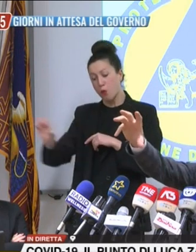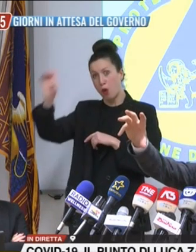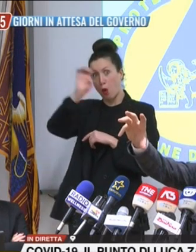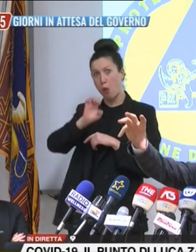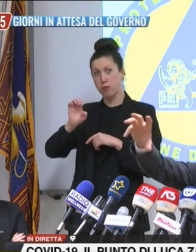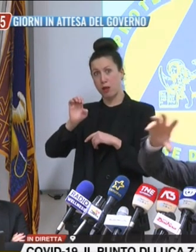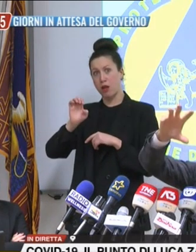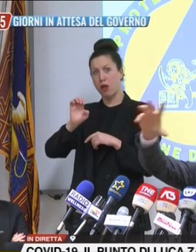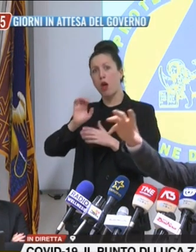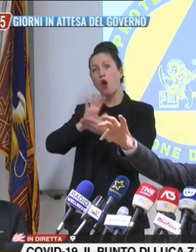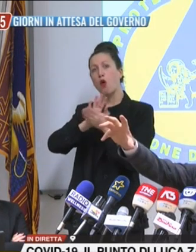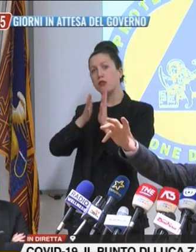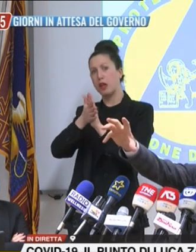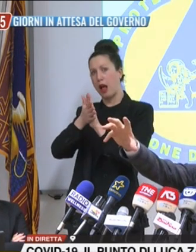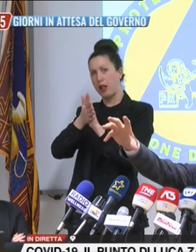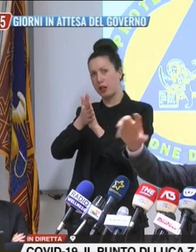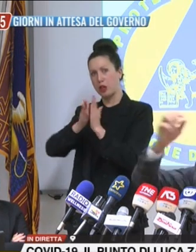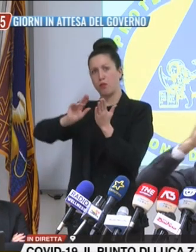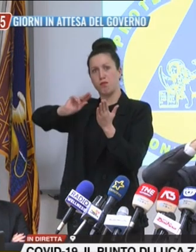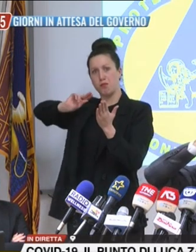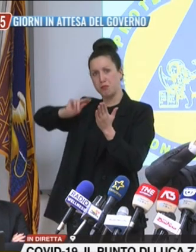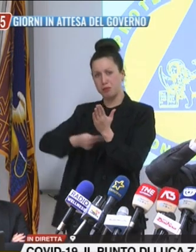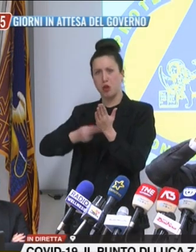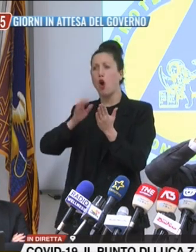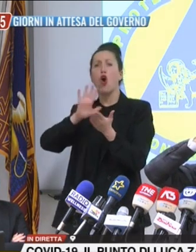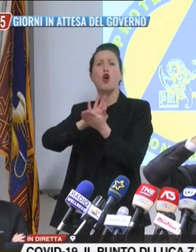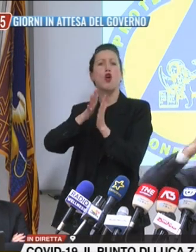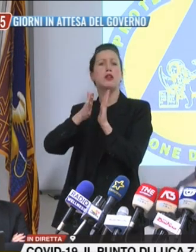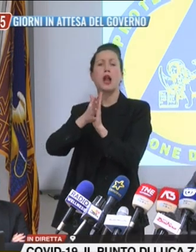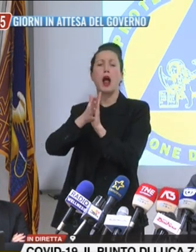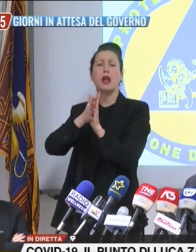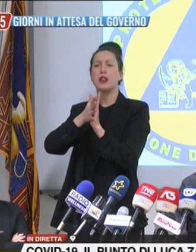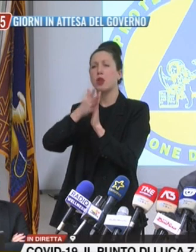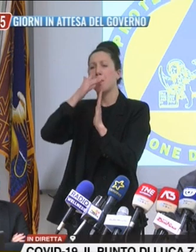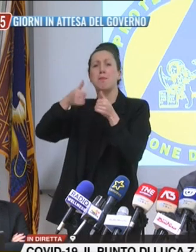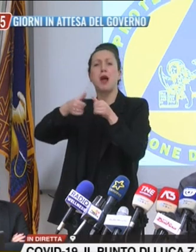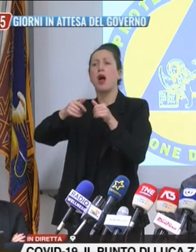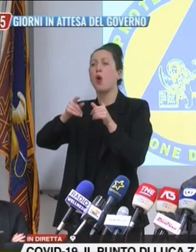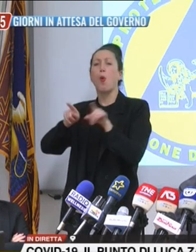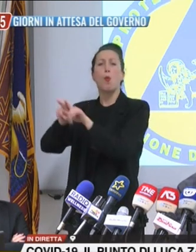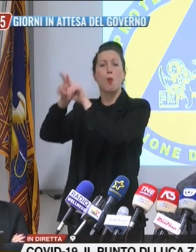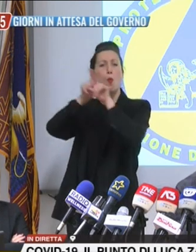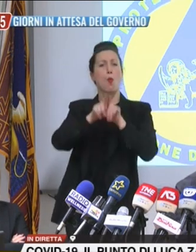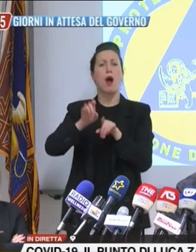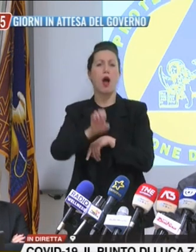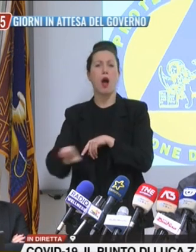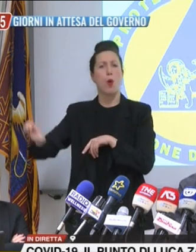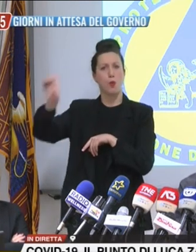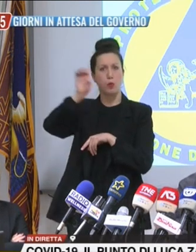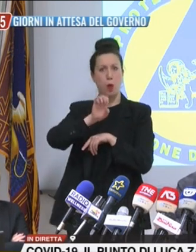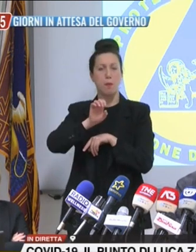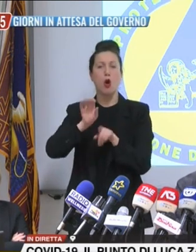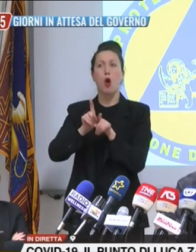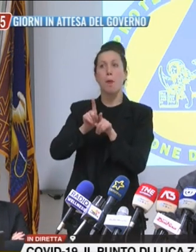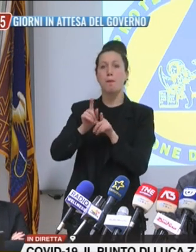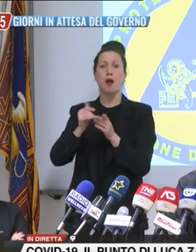chiave ad ombrello per tutto il mercato europeo, evitando che ci fossero, giustamente, come si può dire, territori di